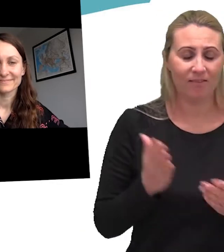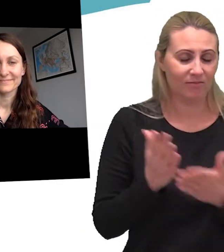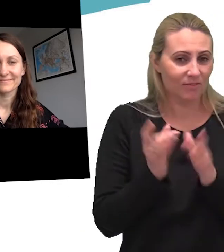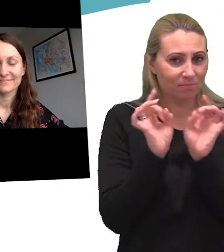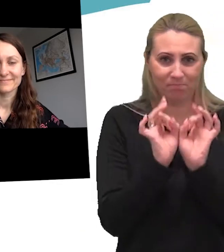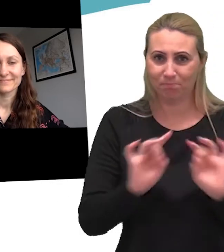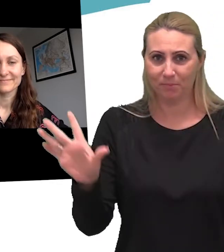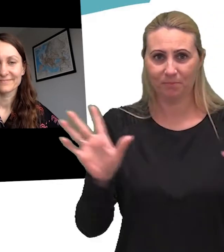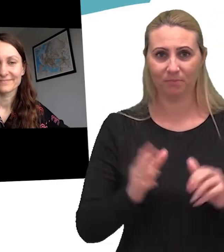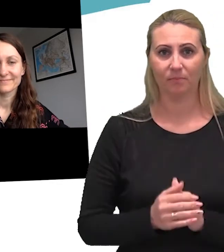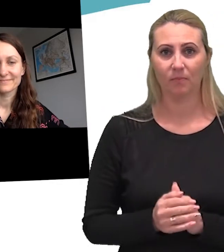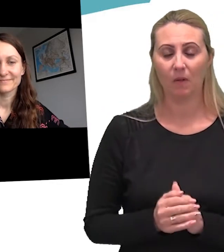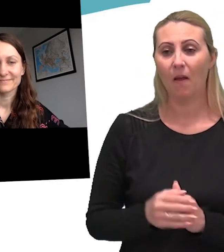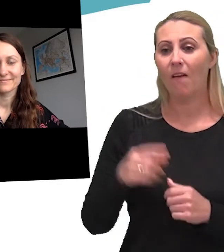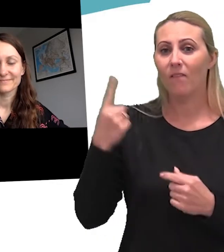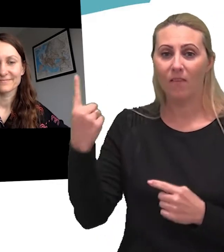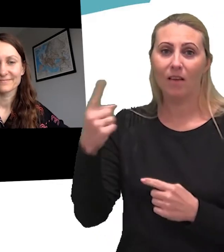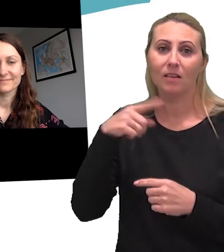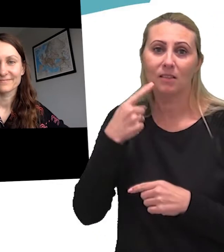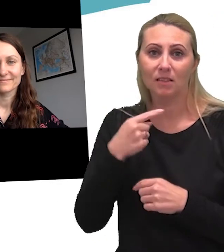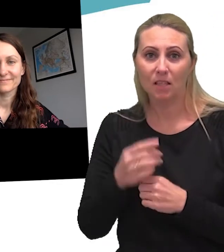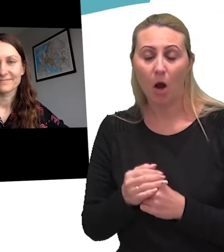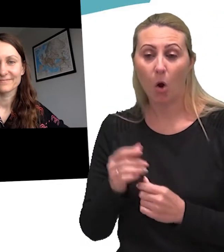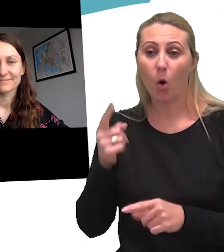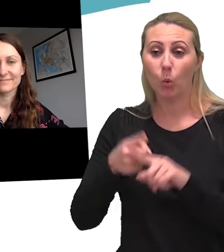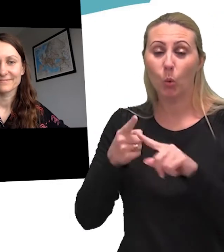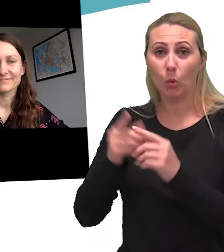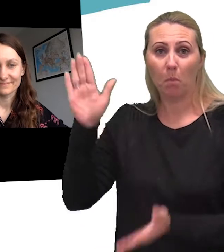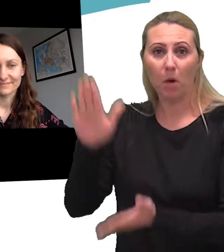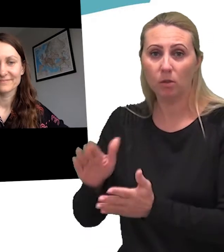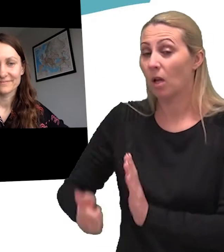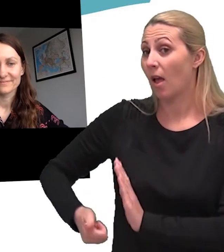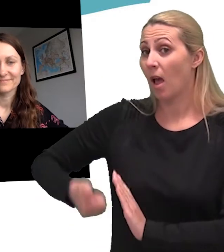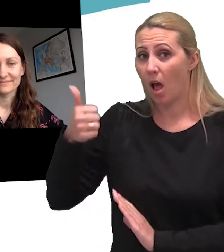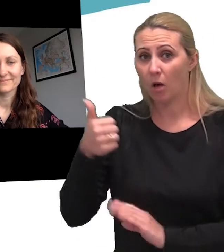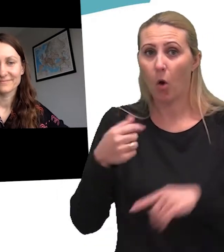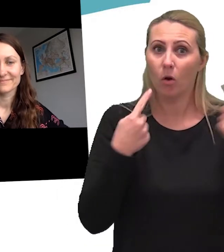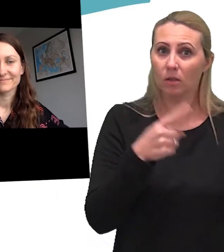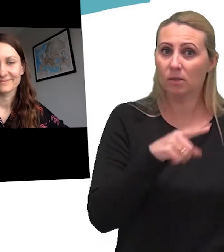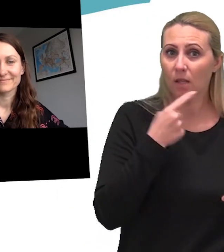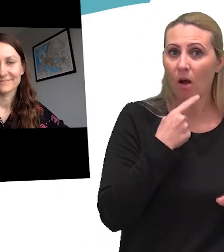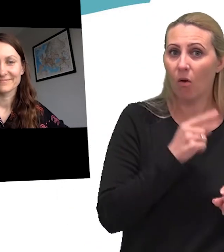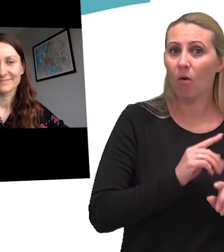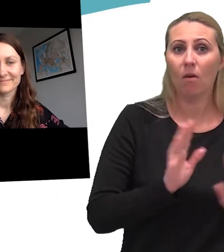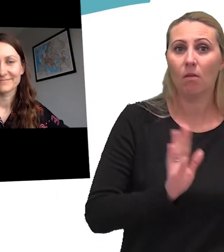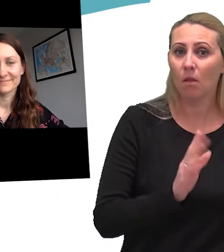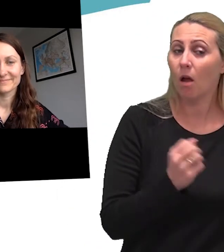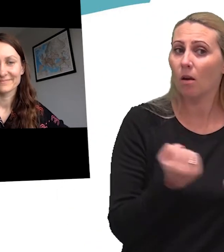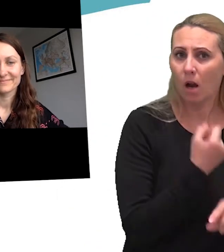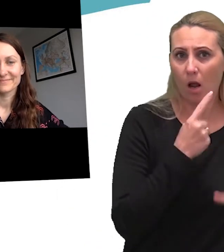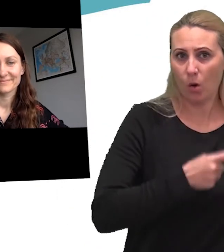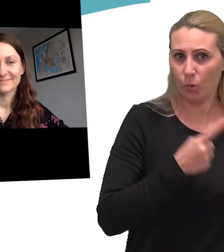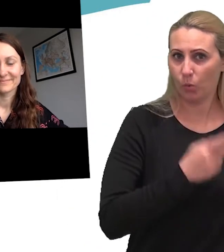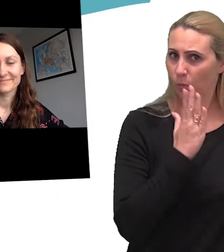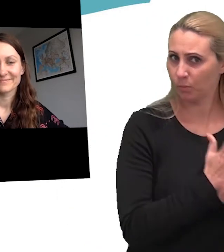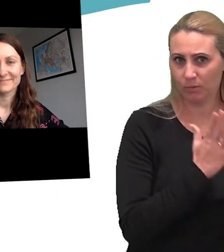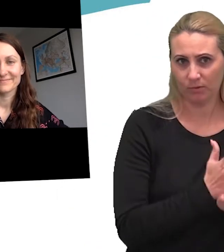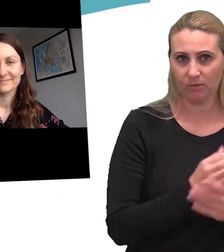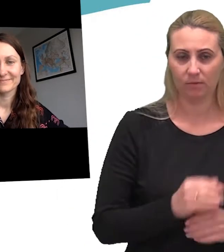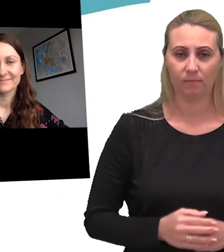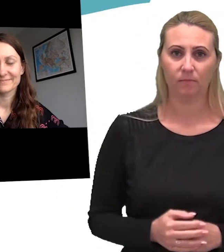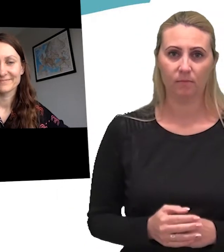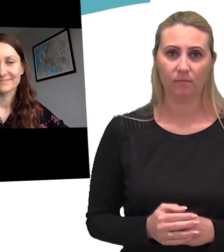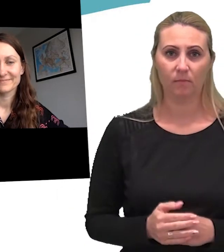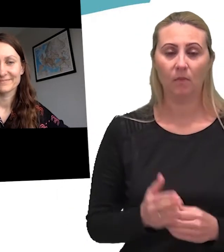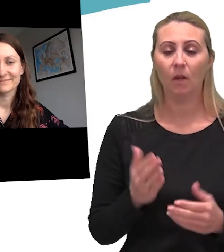skirtingai. Vieniems atrodo, kad kuo mažiau grūdų, to geriau, kitiems atrodo, kad būtinai tie grūdai turi būti.